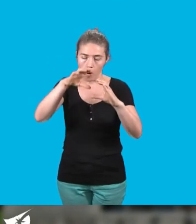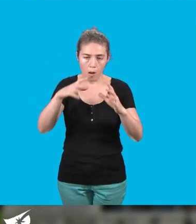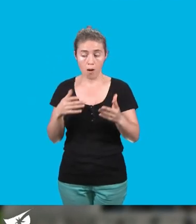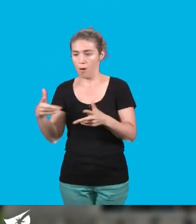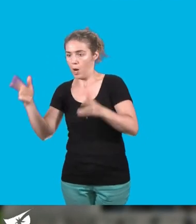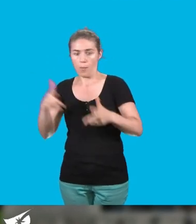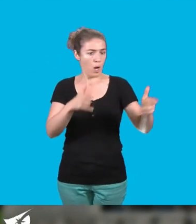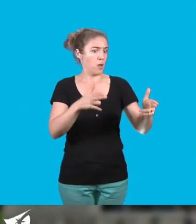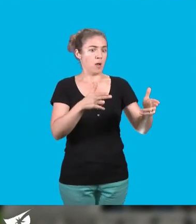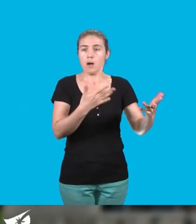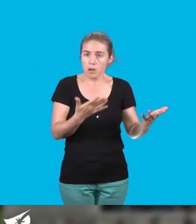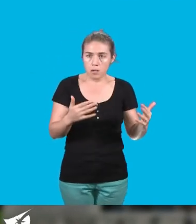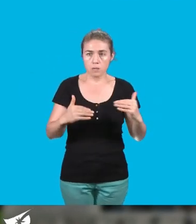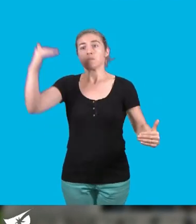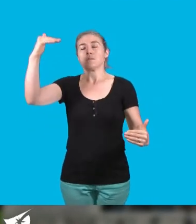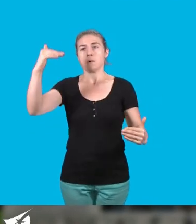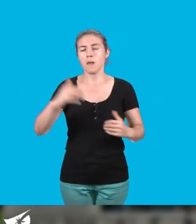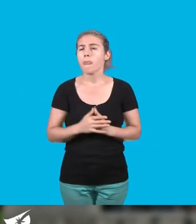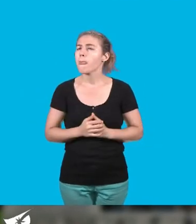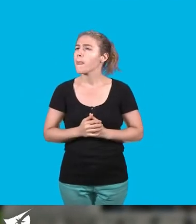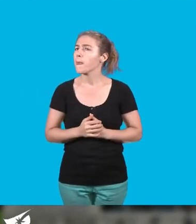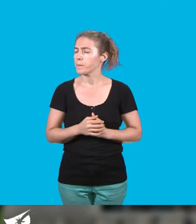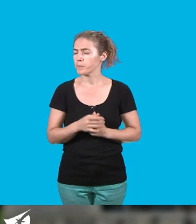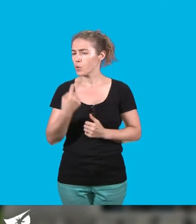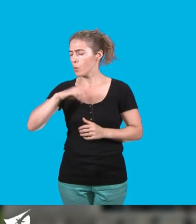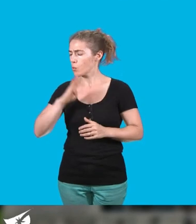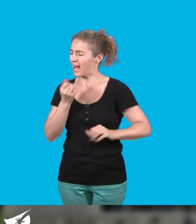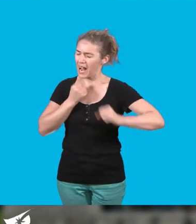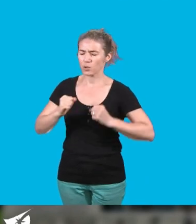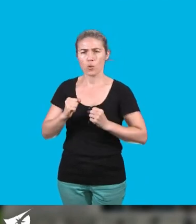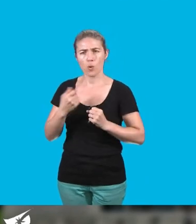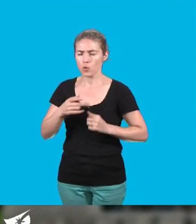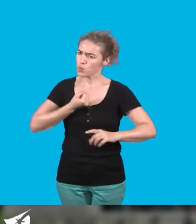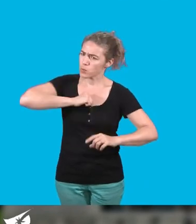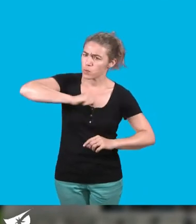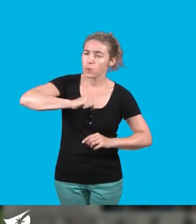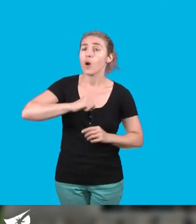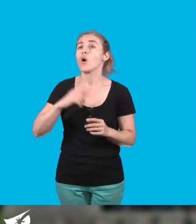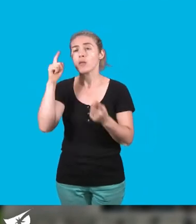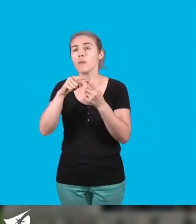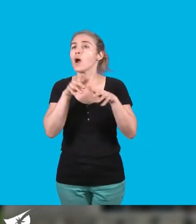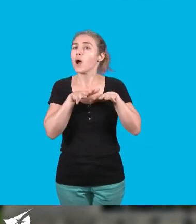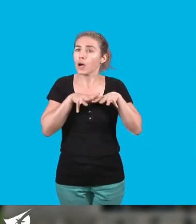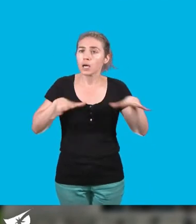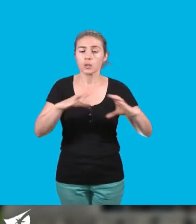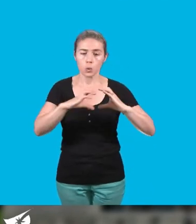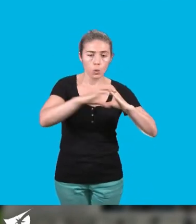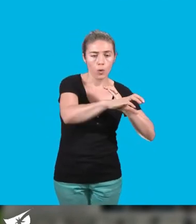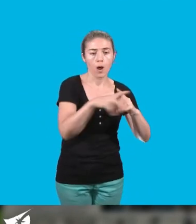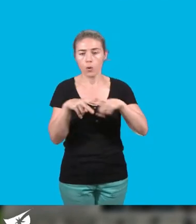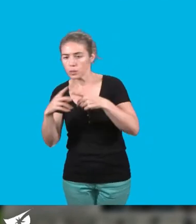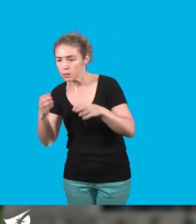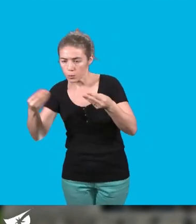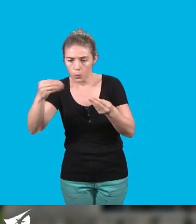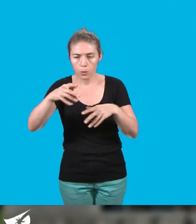dans ce contexte et d'accélérer les actions de la métropole, que ce soit sur les réseaux, les ouvrages, mais aussi sur la fabrique de la ville et les enjeux,